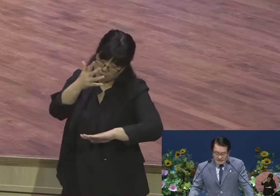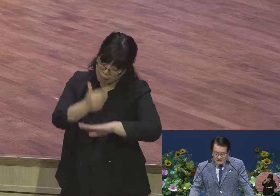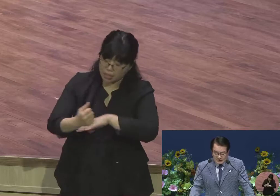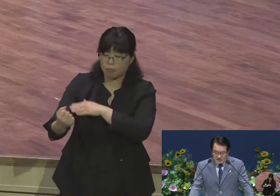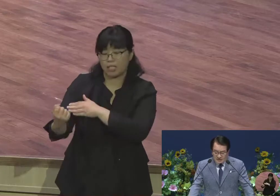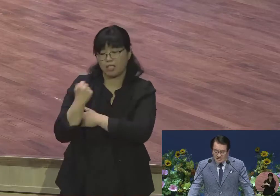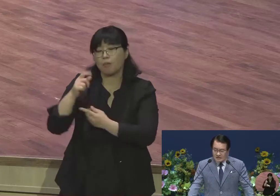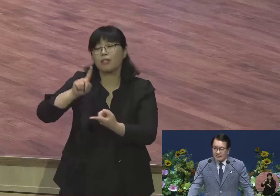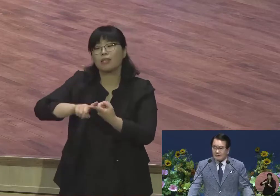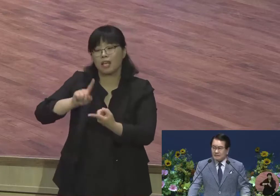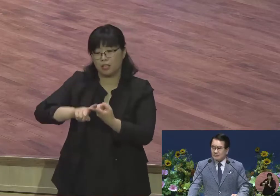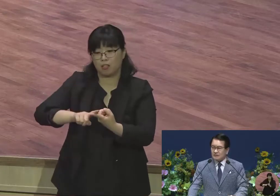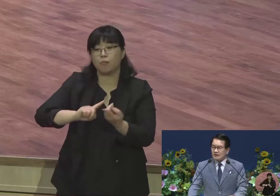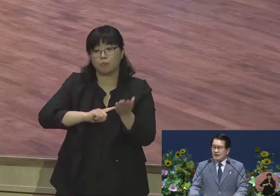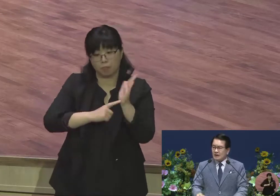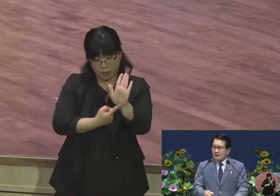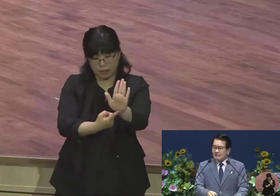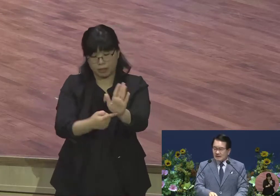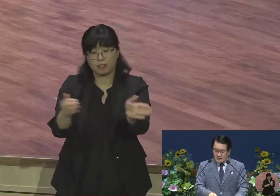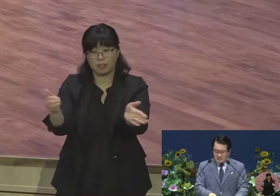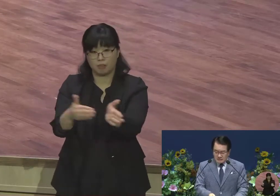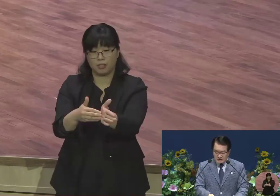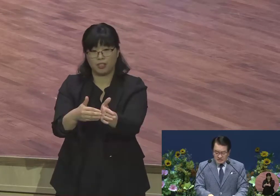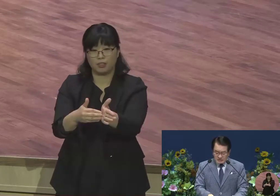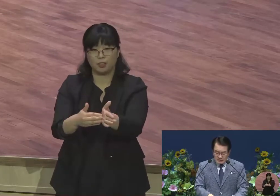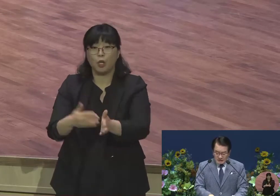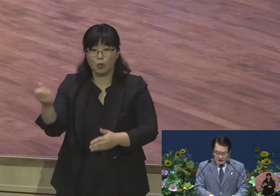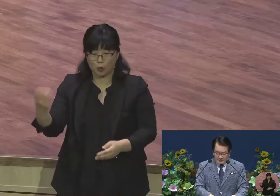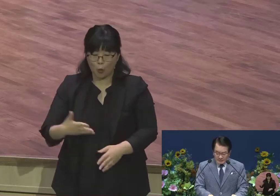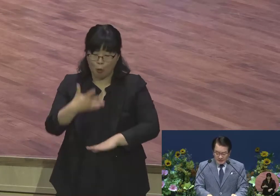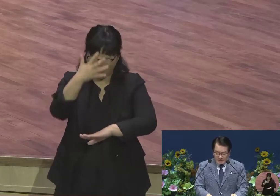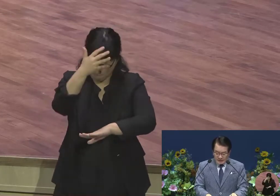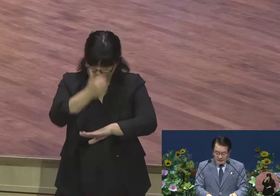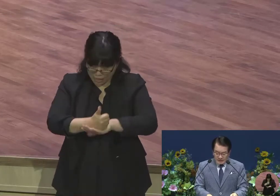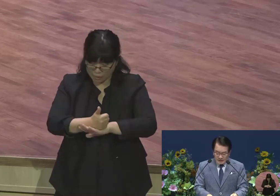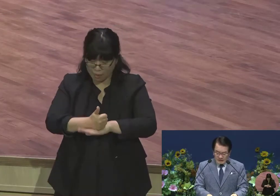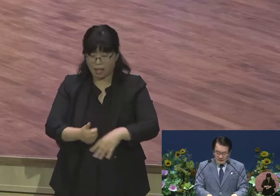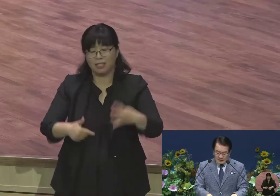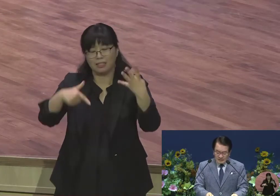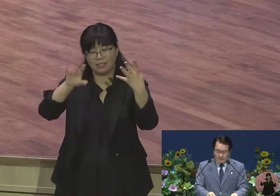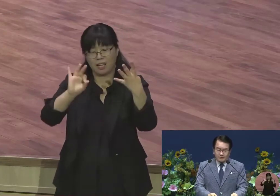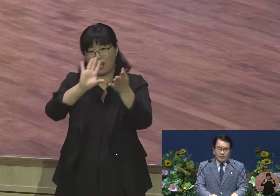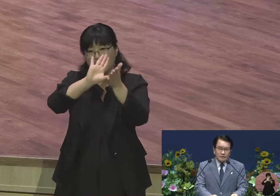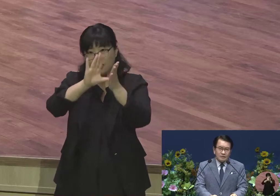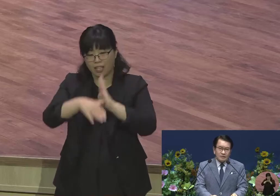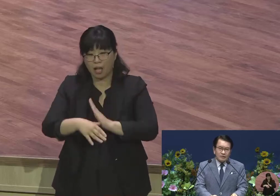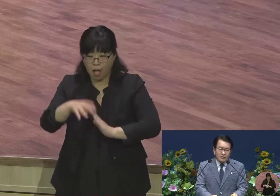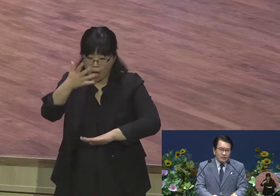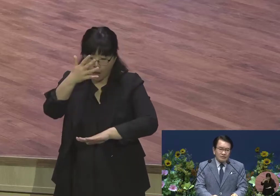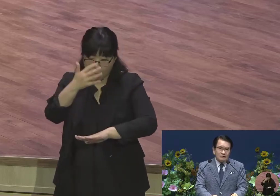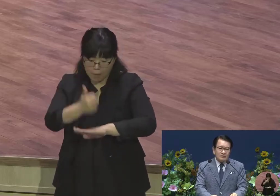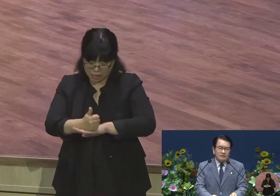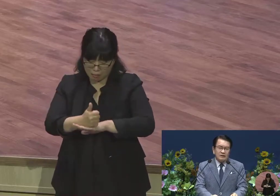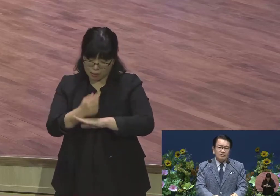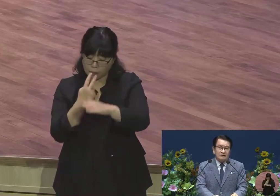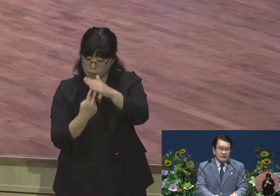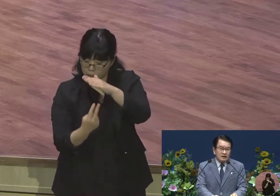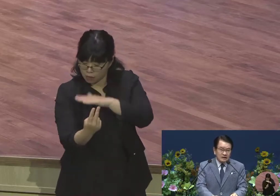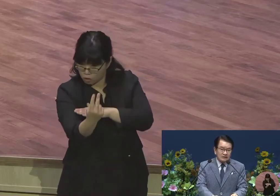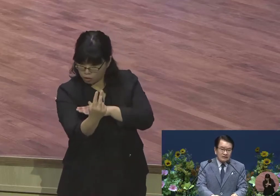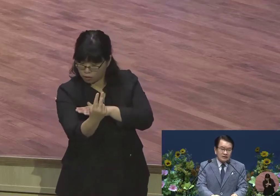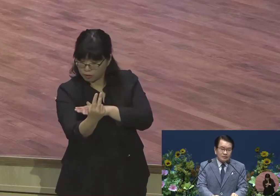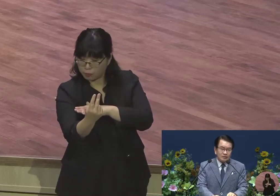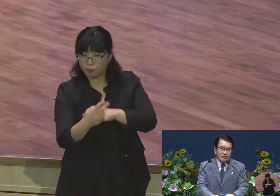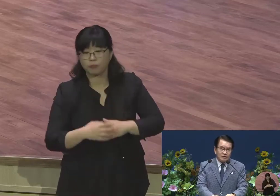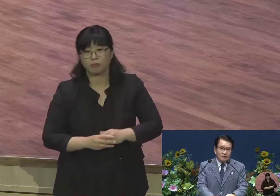이강 라스트 미션, 감동사 미션인데 라스트 미션. 그러니까 응담의 포인트는 오직 성경으로